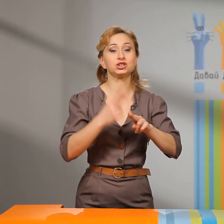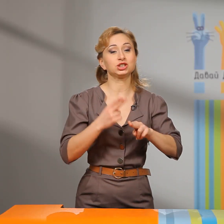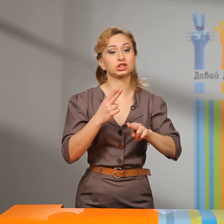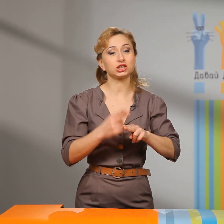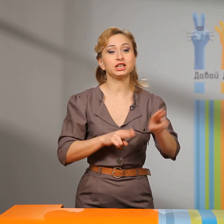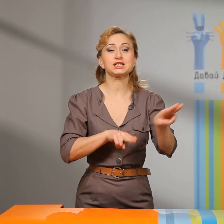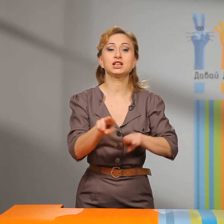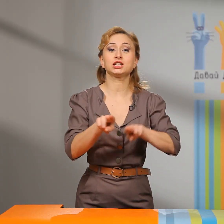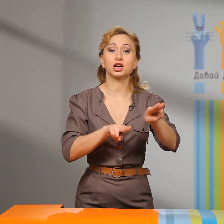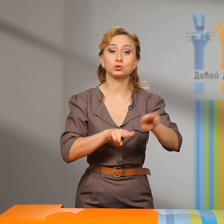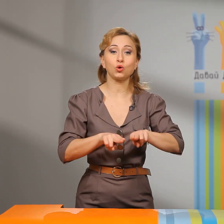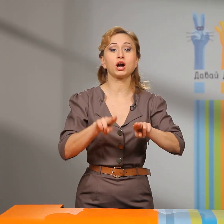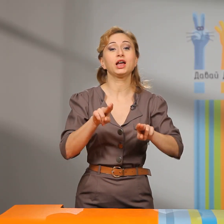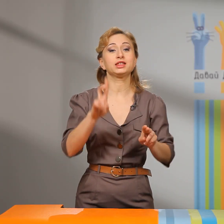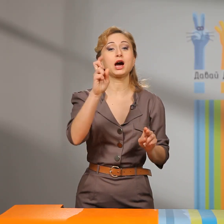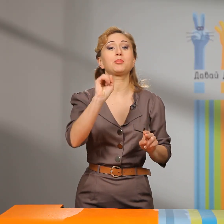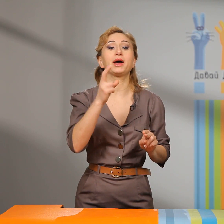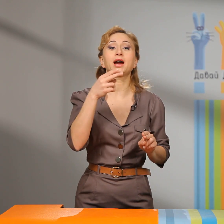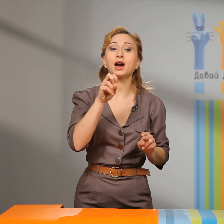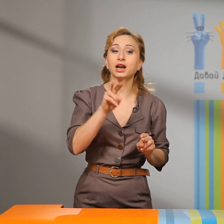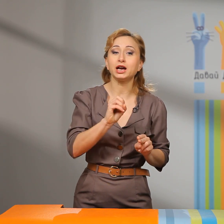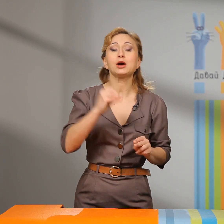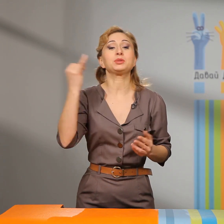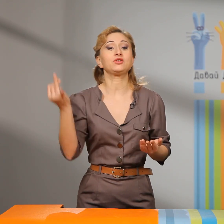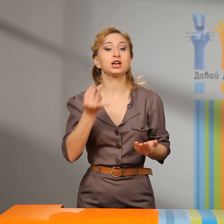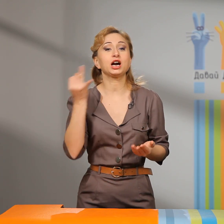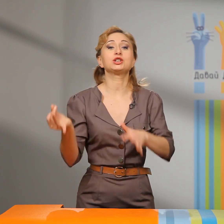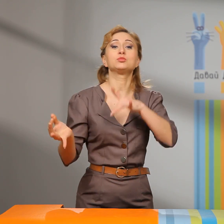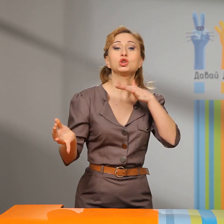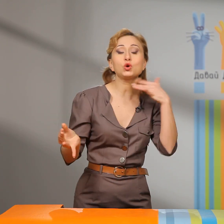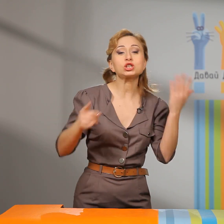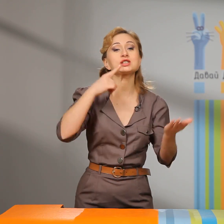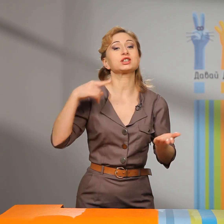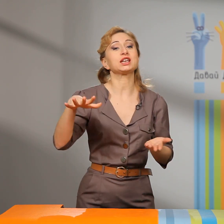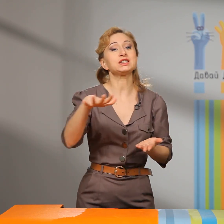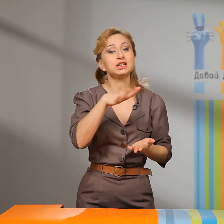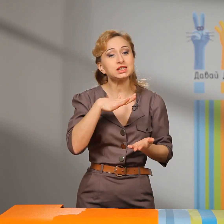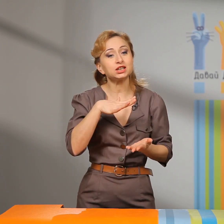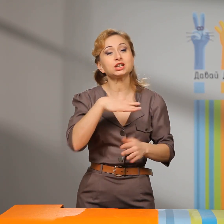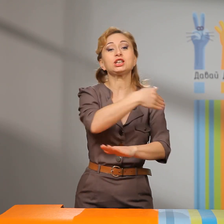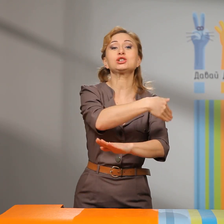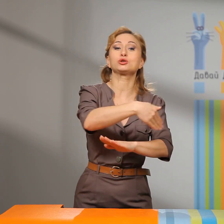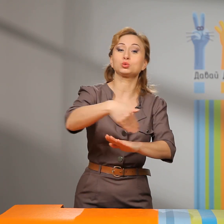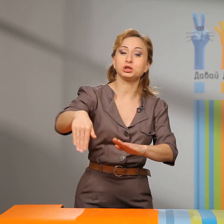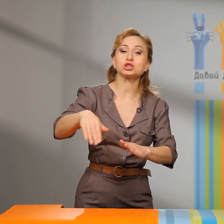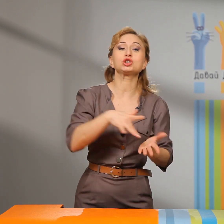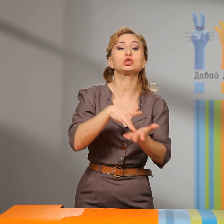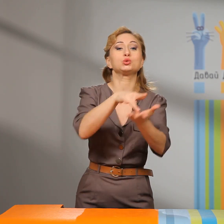Обычная железная дорога на Байкале привлекает множество российских и зарубежных